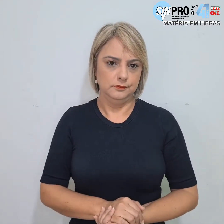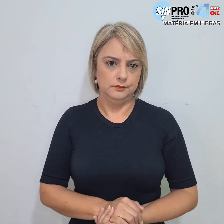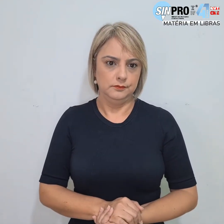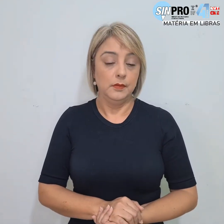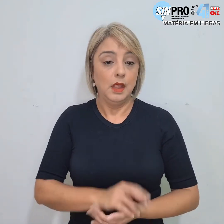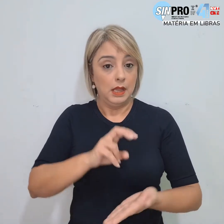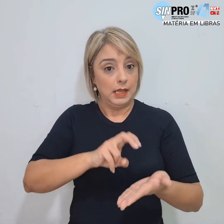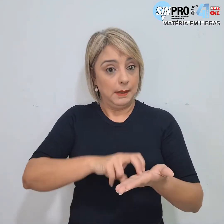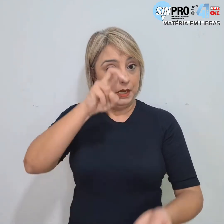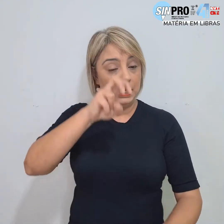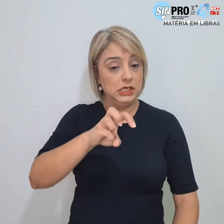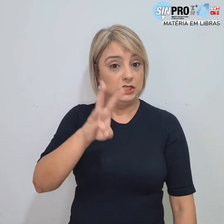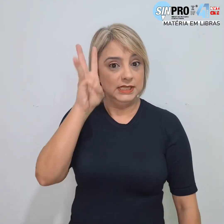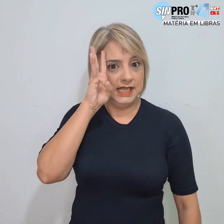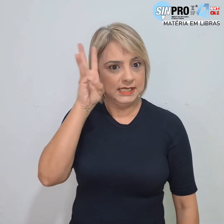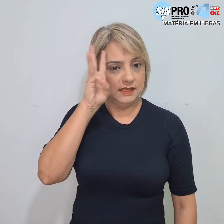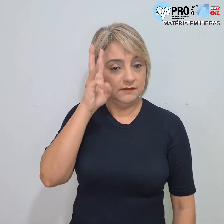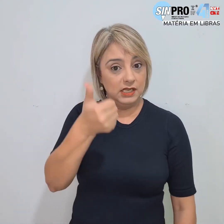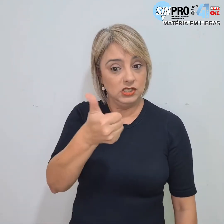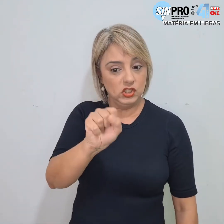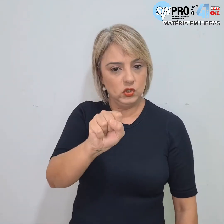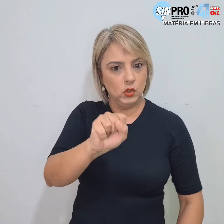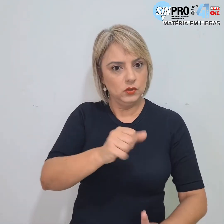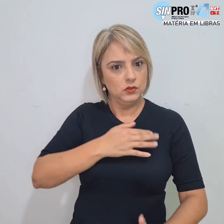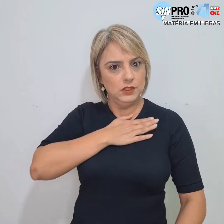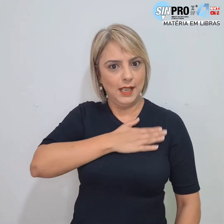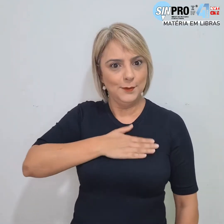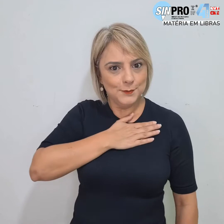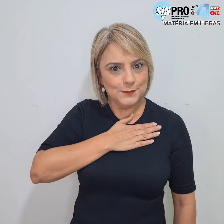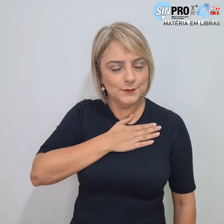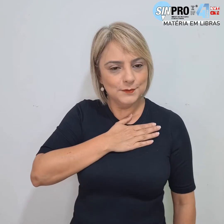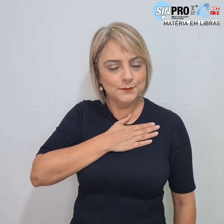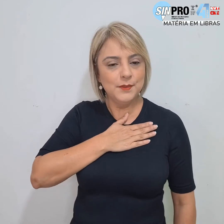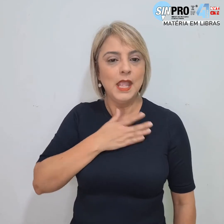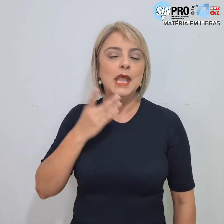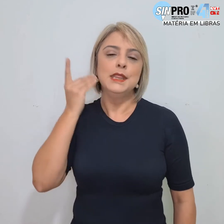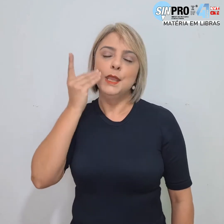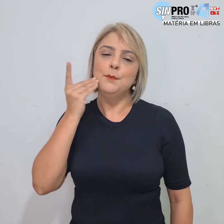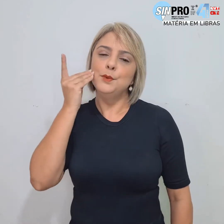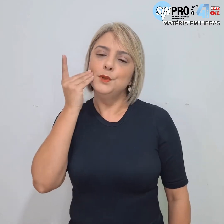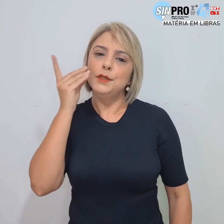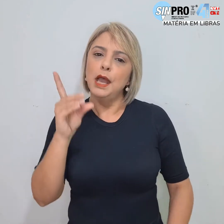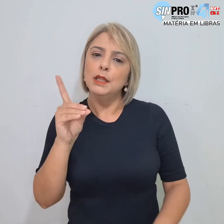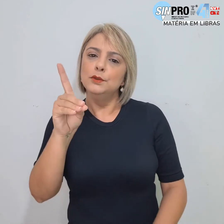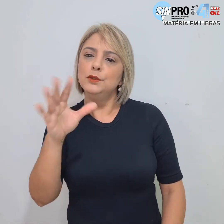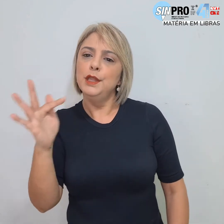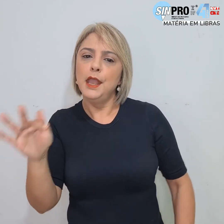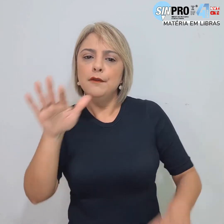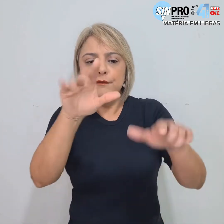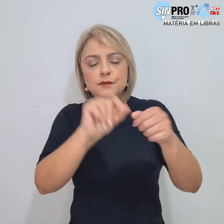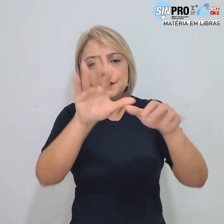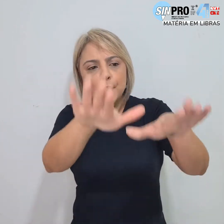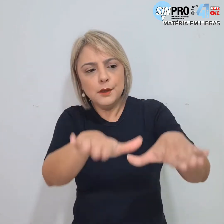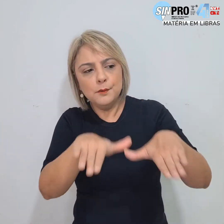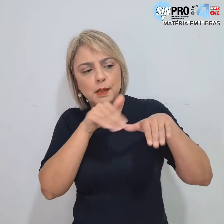Na manhã desta terça-feira, 18 de agosto, deputados distritais realizaram audiência pública